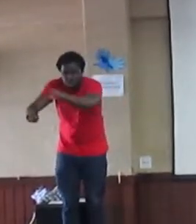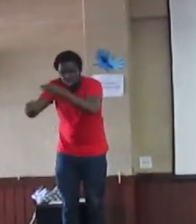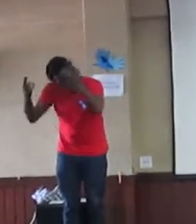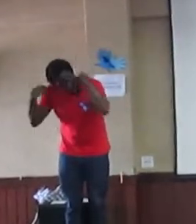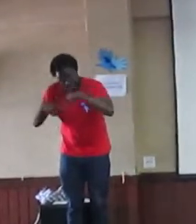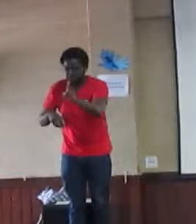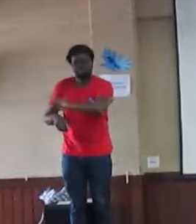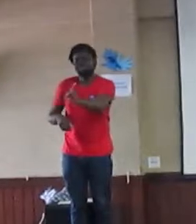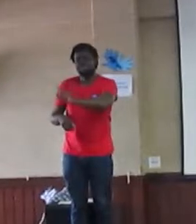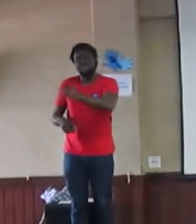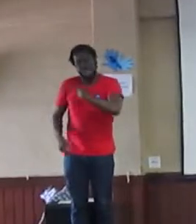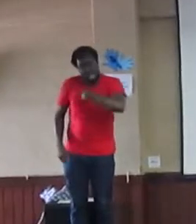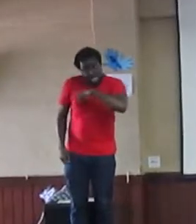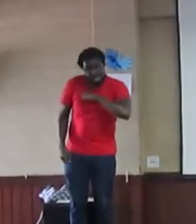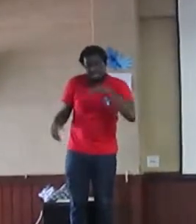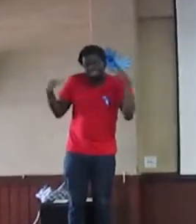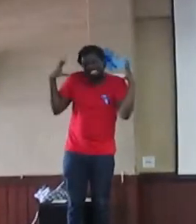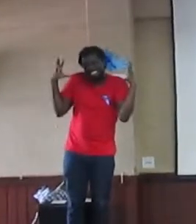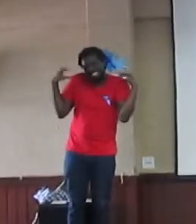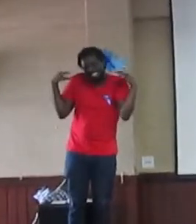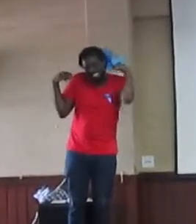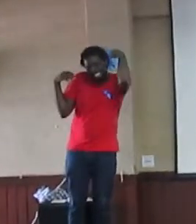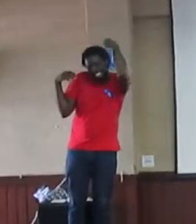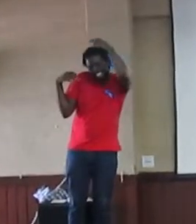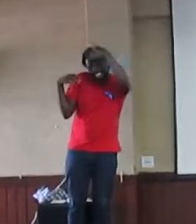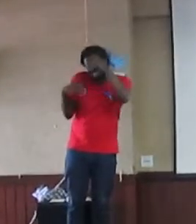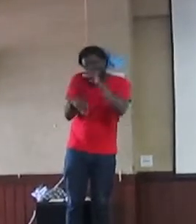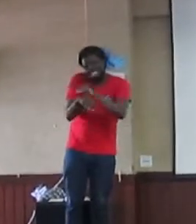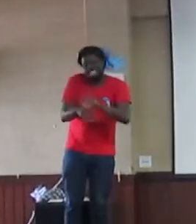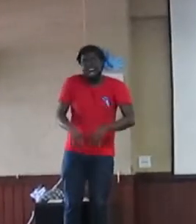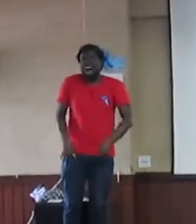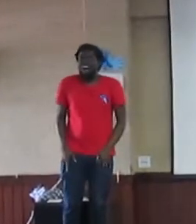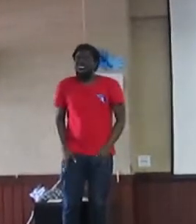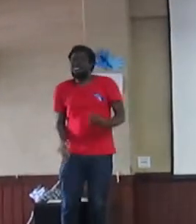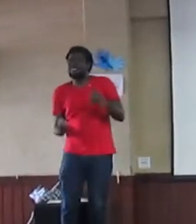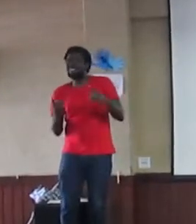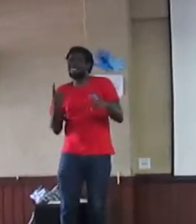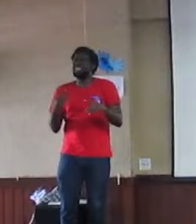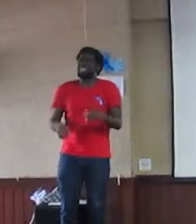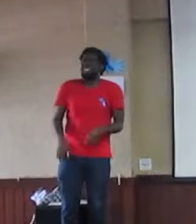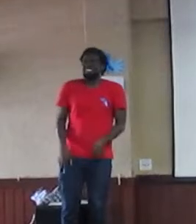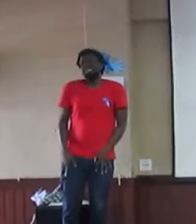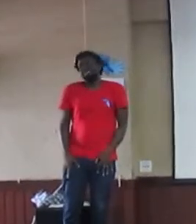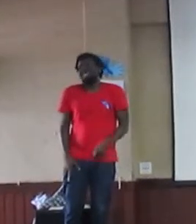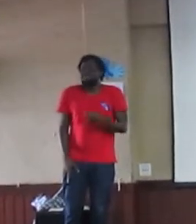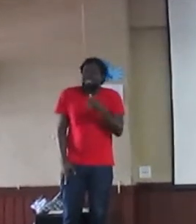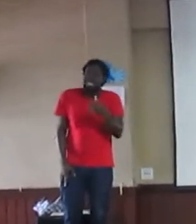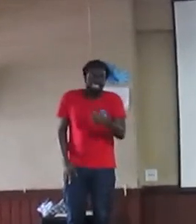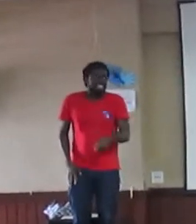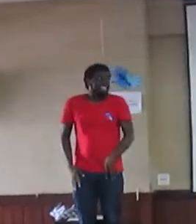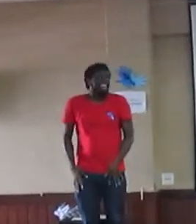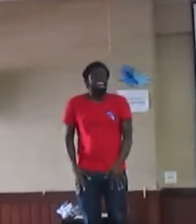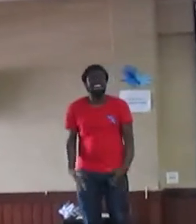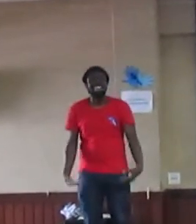Você é professor? Sim, eu posso ensinar. Agora sim, eu tenho os meus métodos, né? Eu tenho as minhas